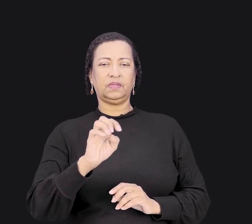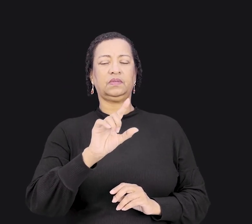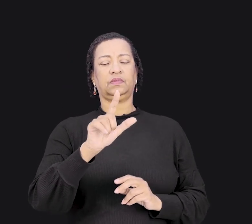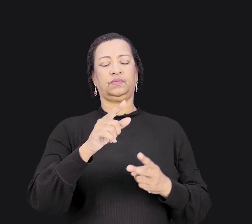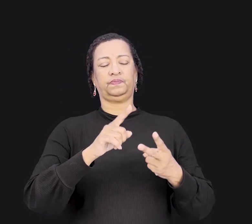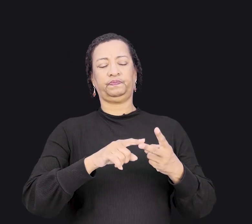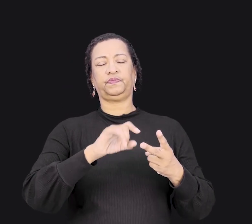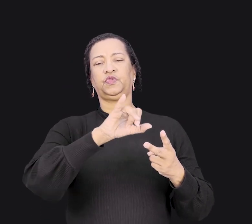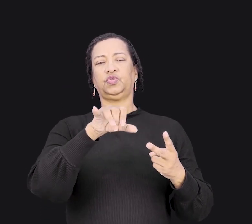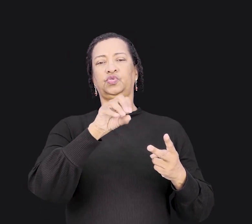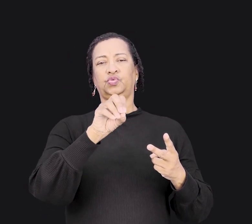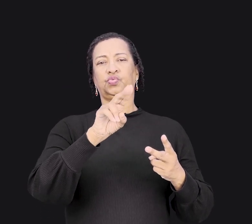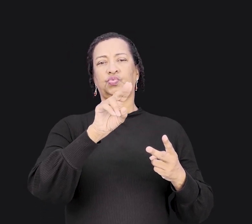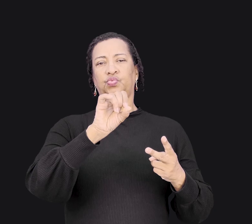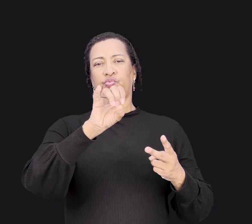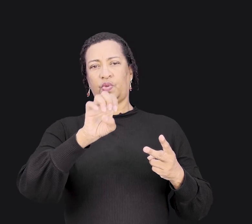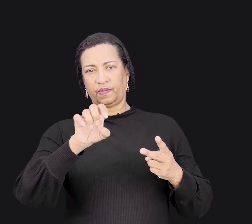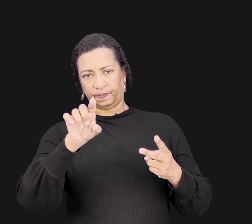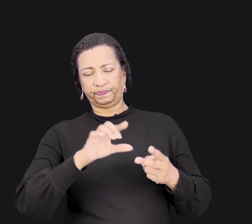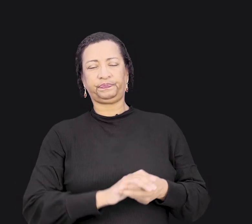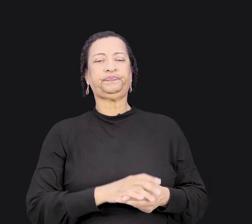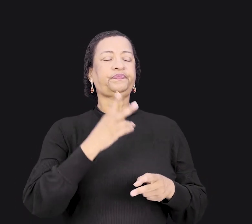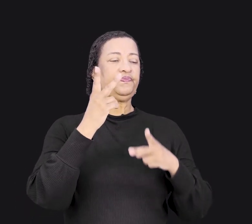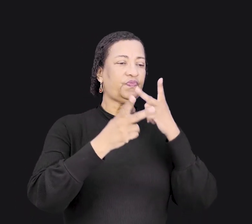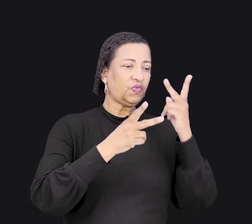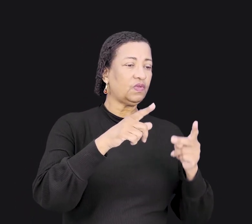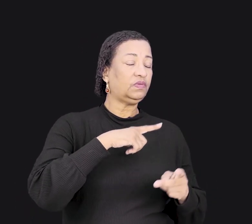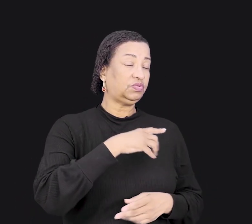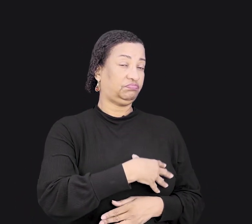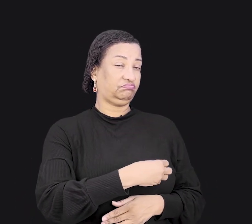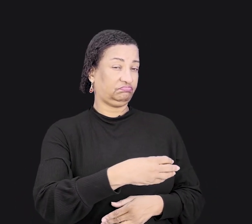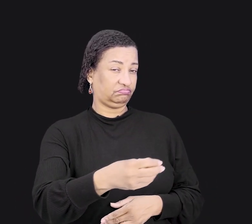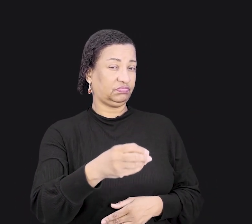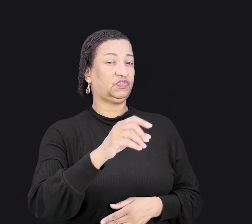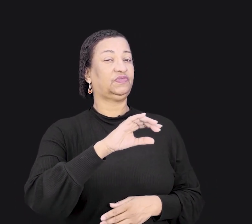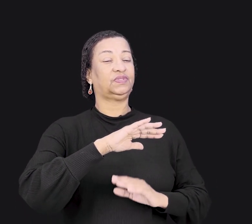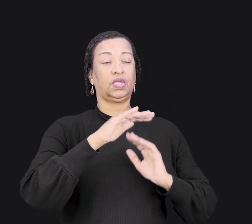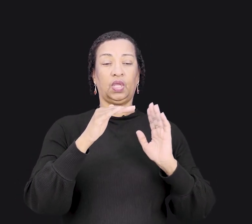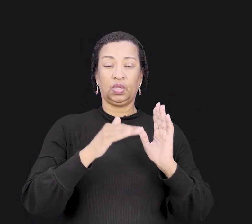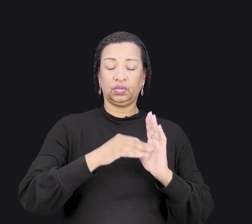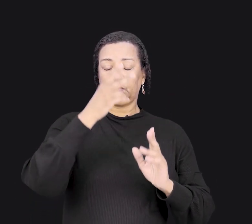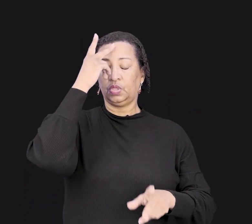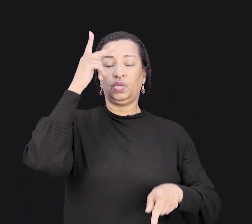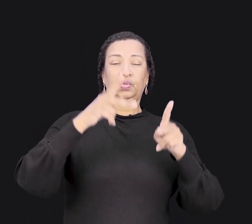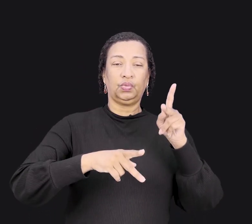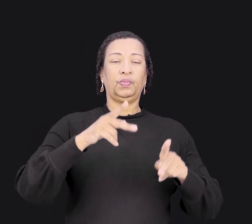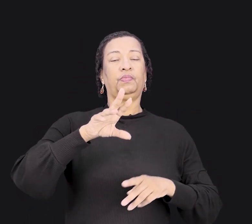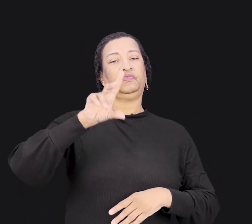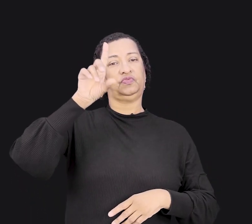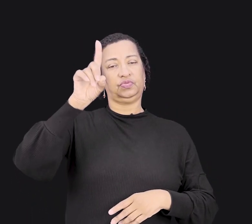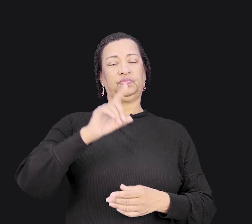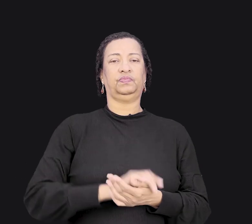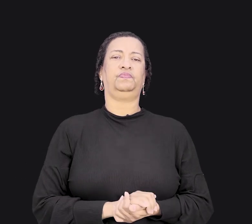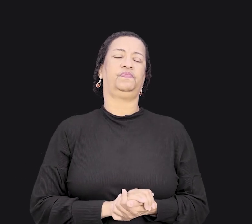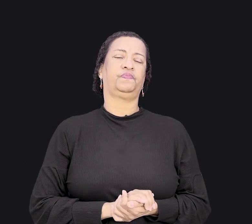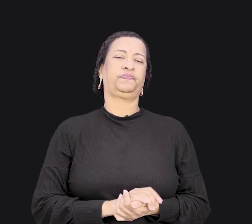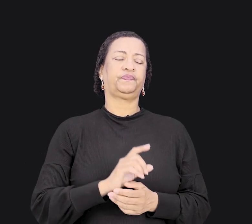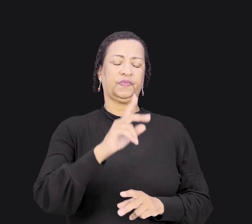capítulo impressionante do Velho Testamento que relata o fim de uma geração inteira do povo de Deus. Apesar de serem o povo escolhido de Deus,